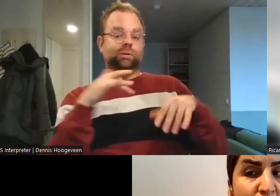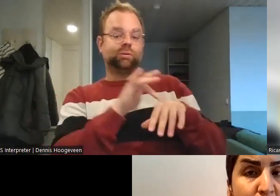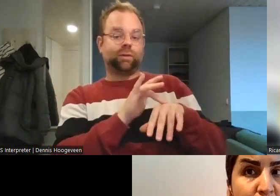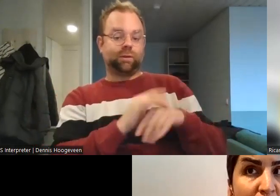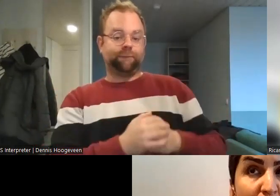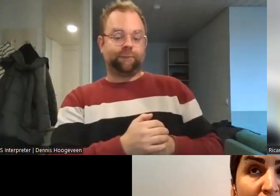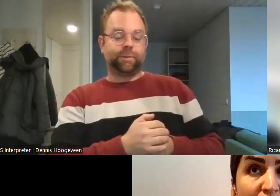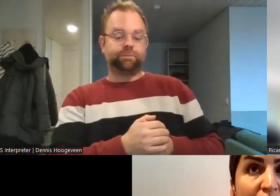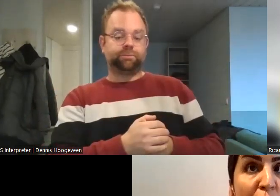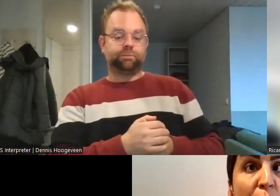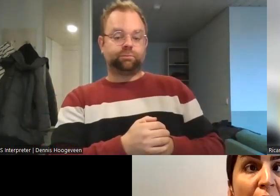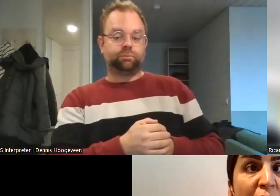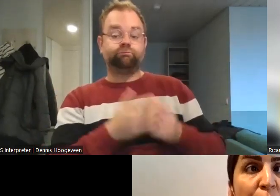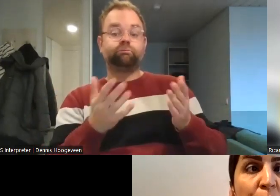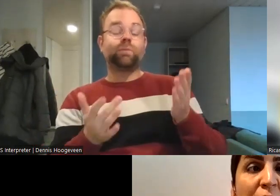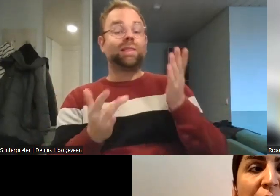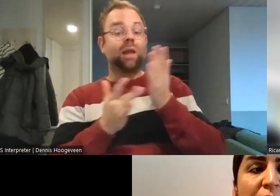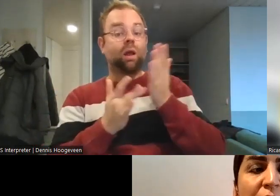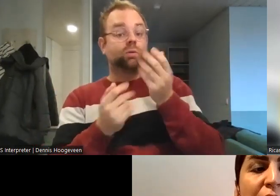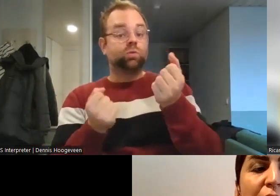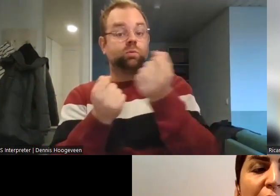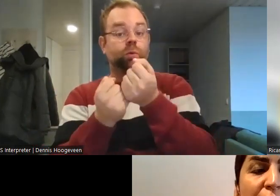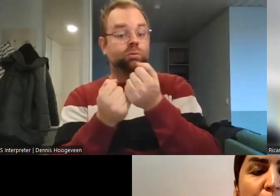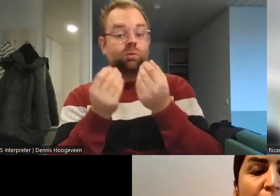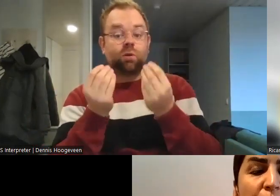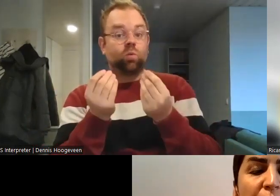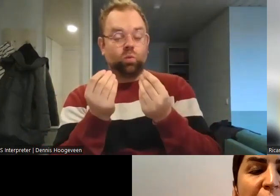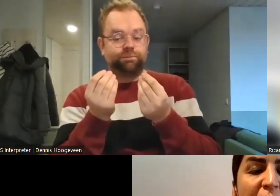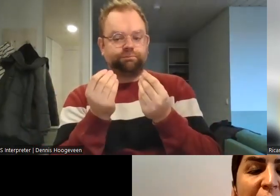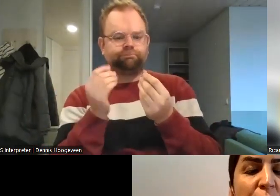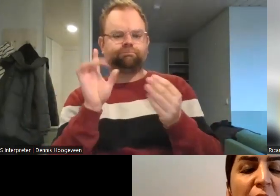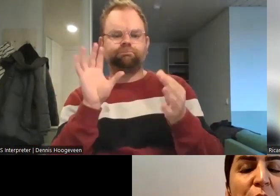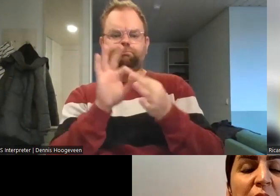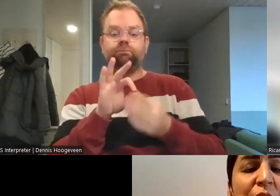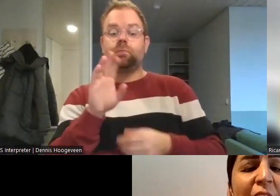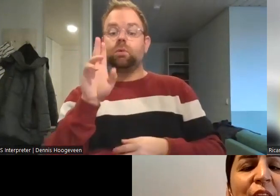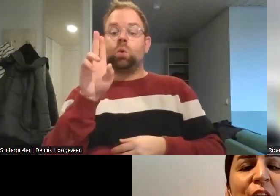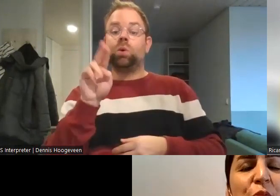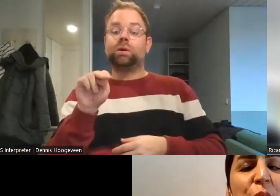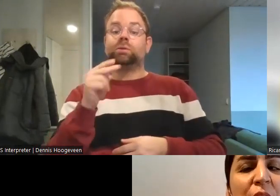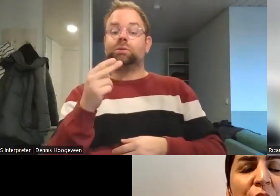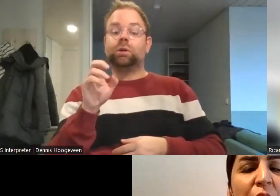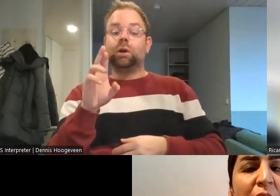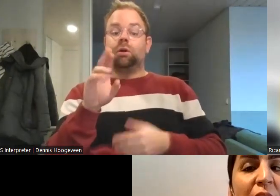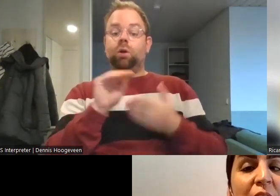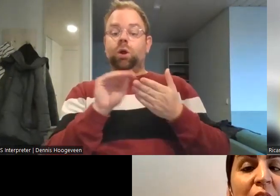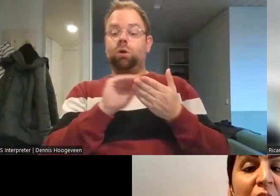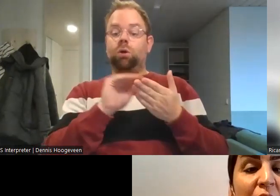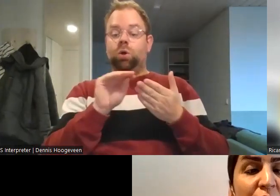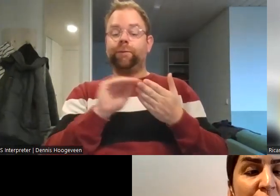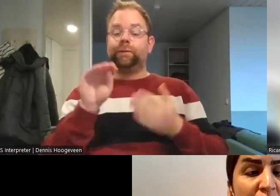pense que les bureaux nationaux de l'UNHCR ont certainement des